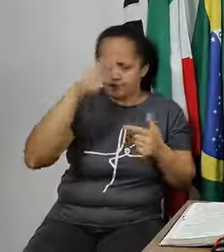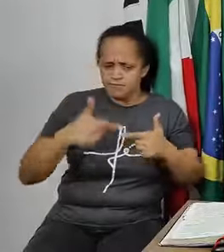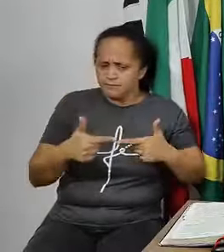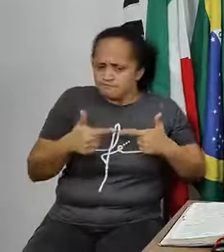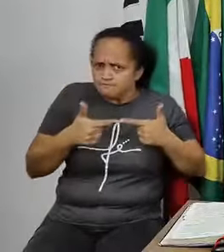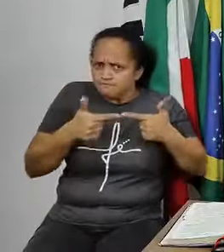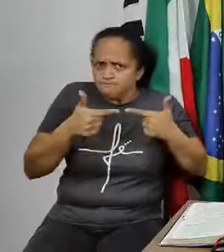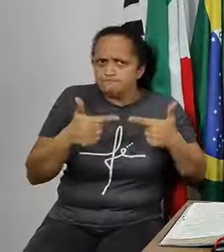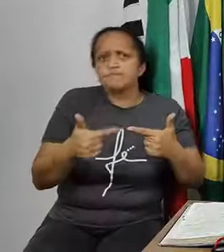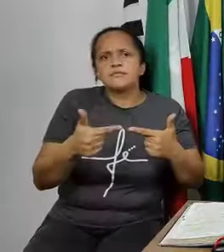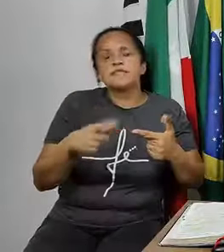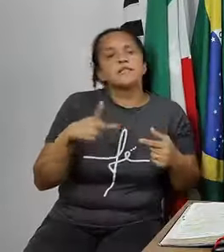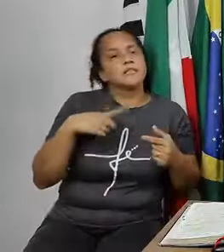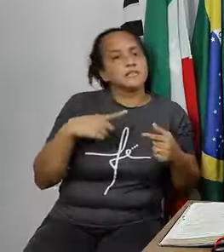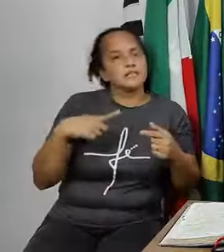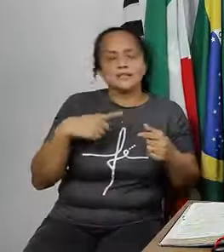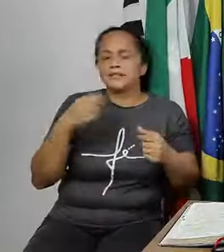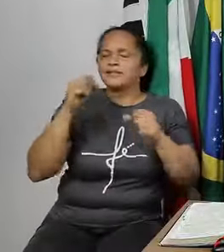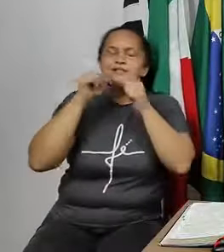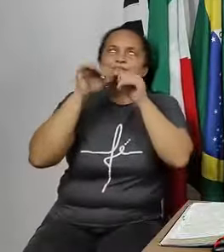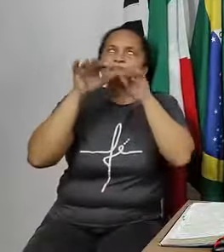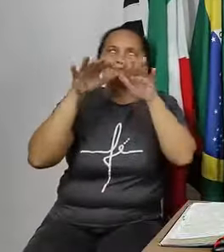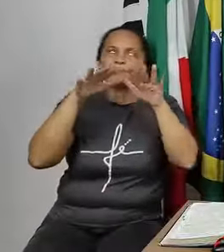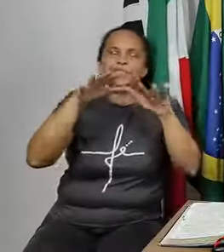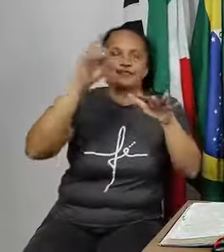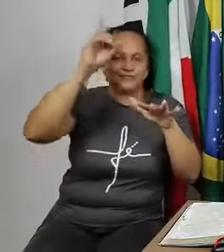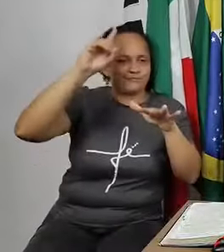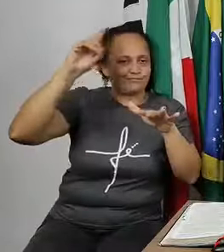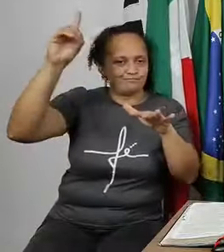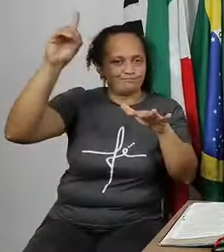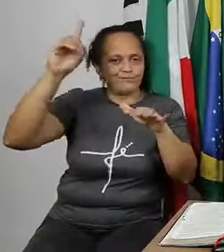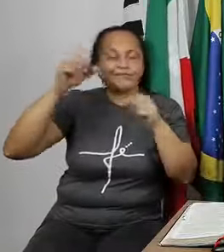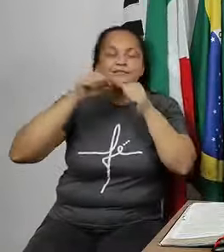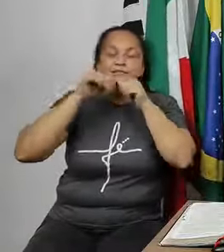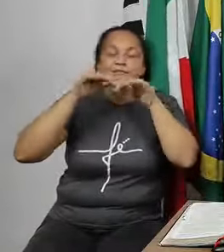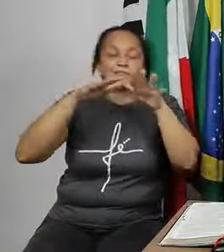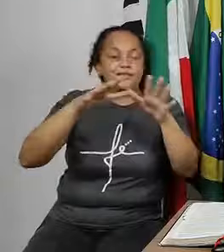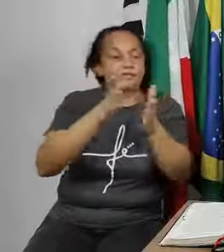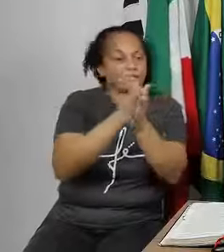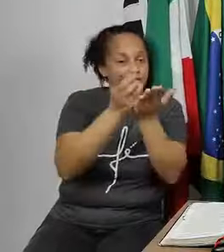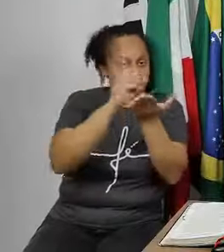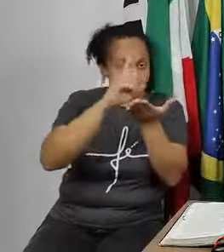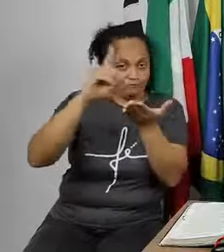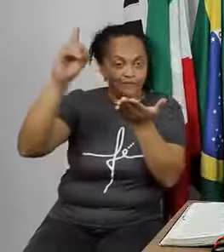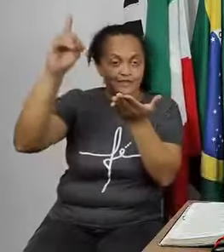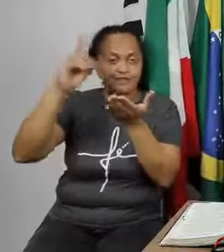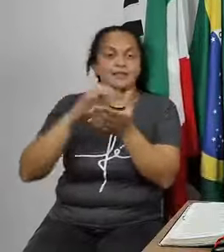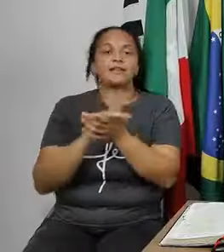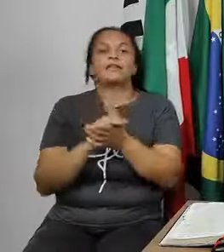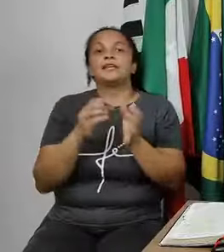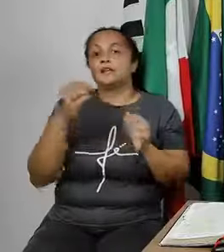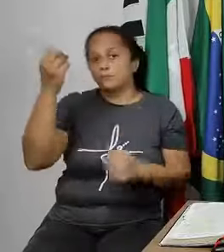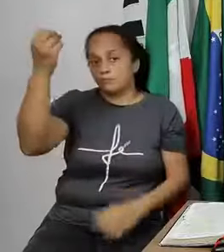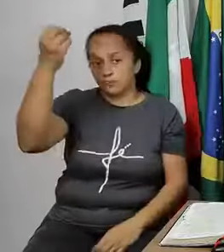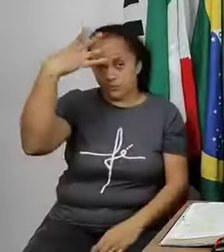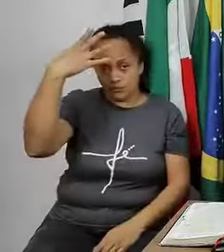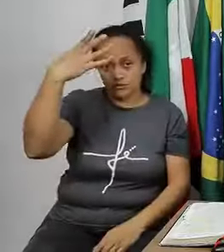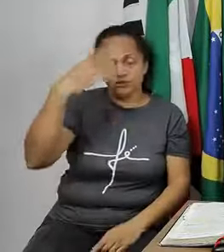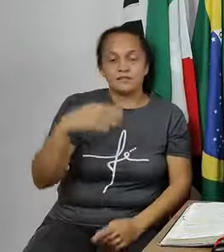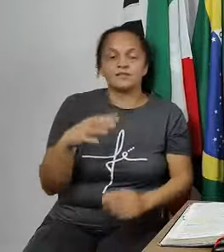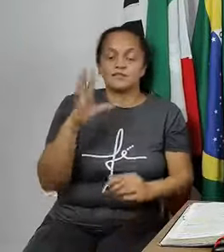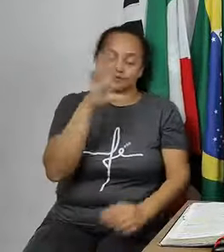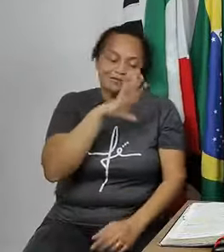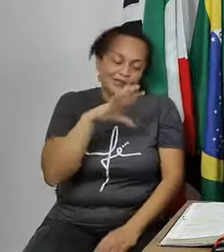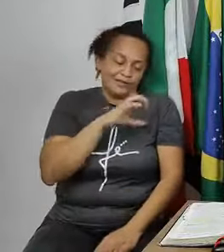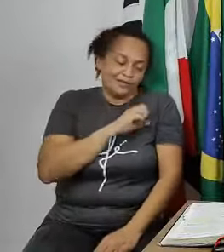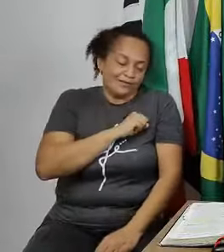palavra de Deus, e sobre esses tesouros, sobre a revelação do amor de Deus, sobre a